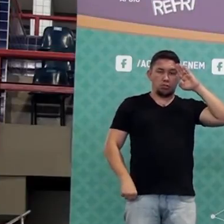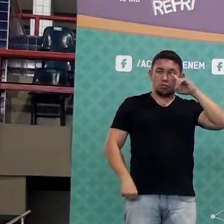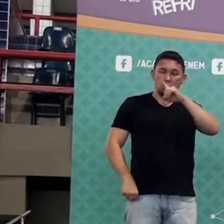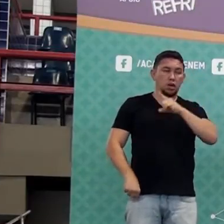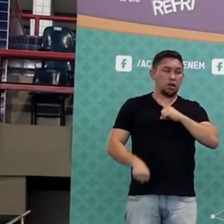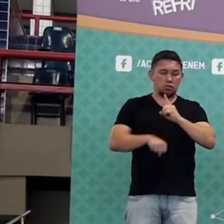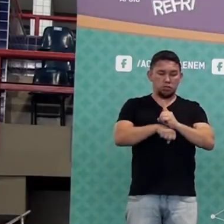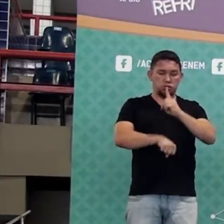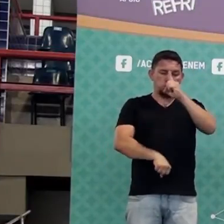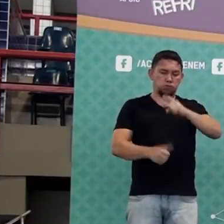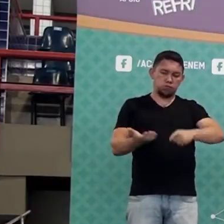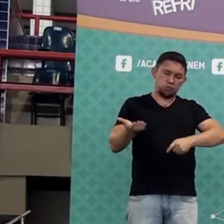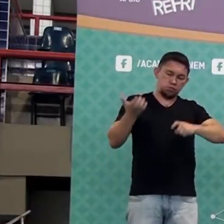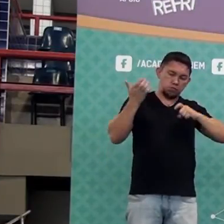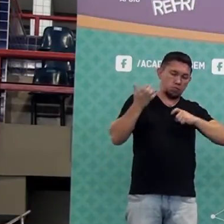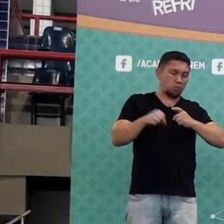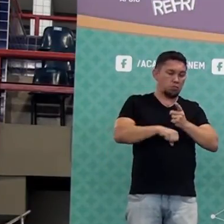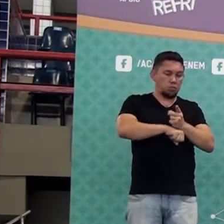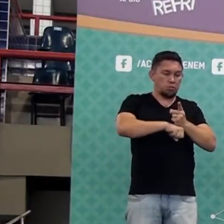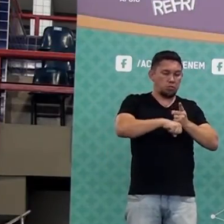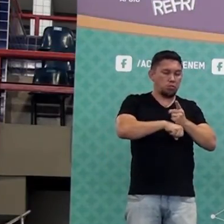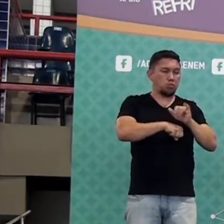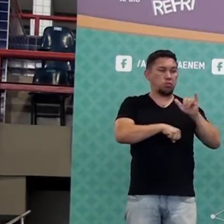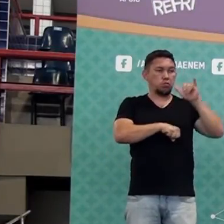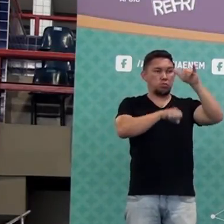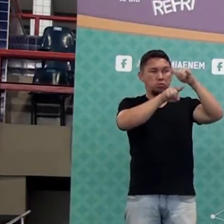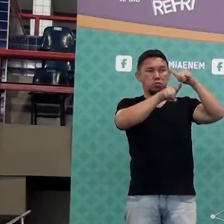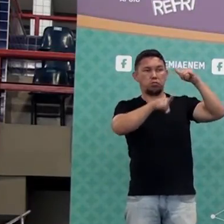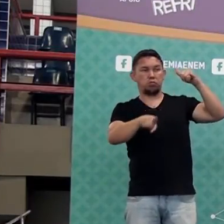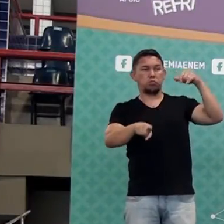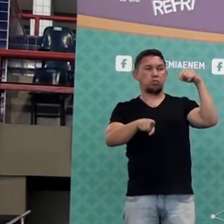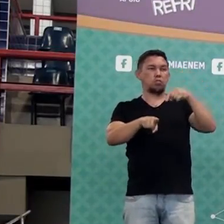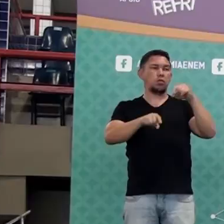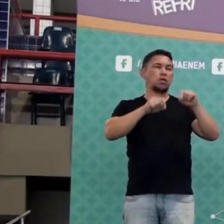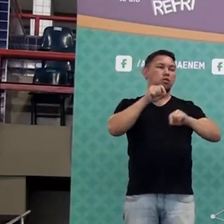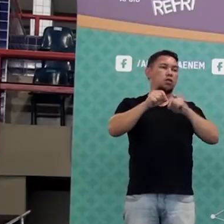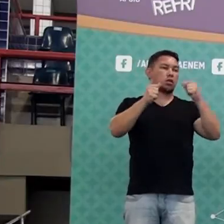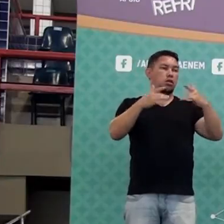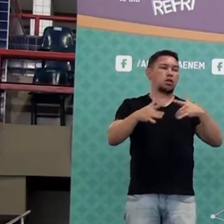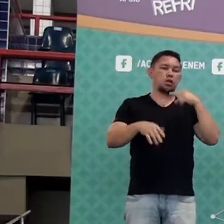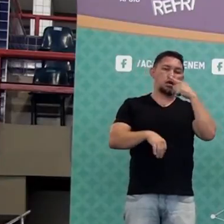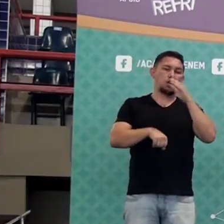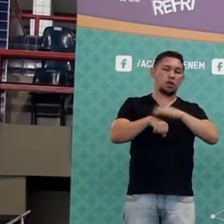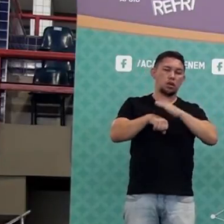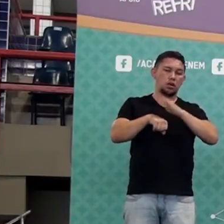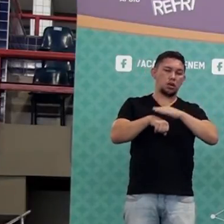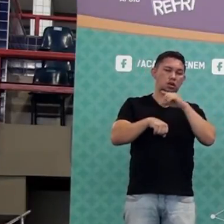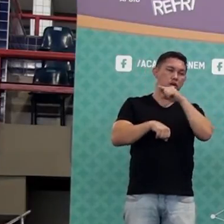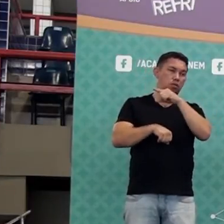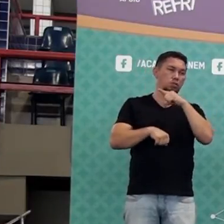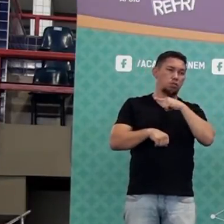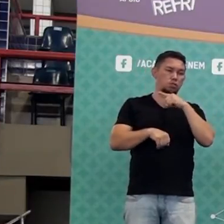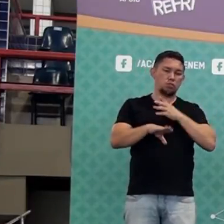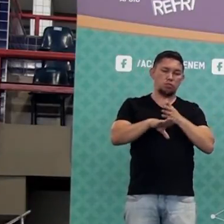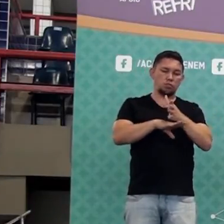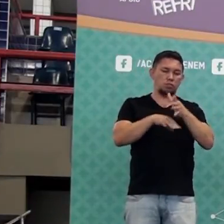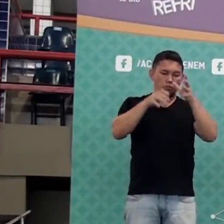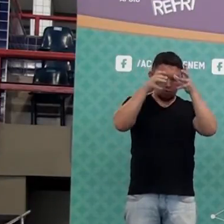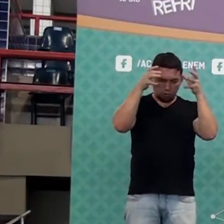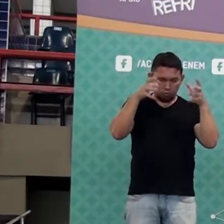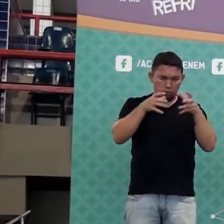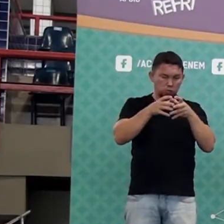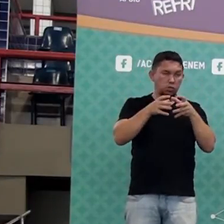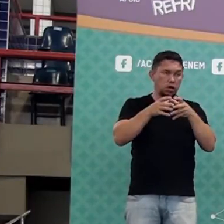tinham armas nucleares nesse período. Esses países são países que têm direito a veto nas resoluções